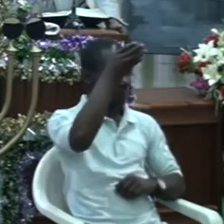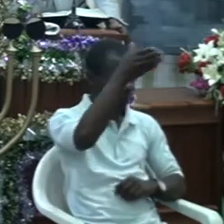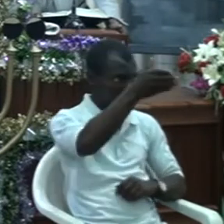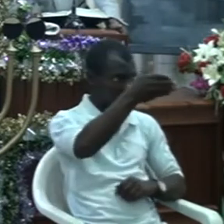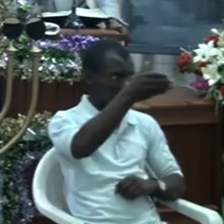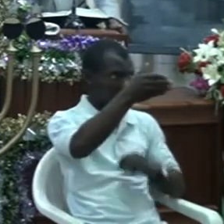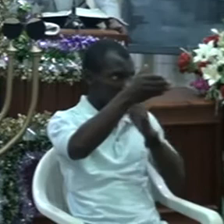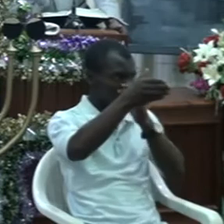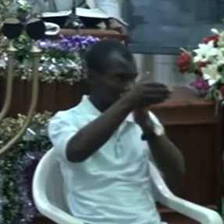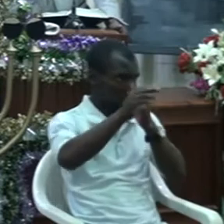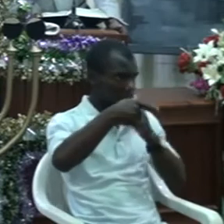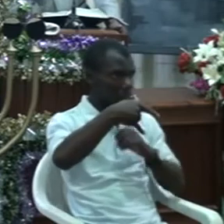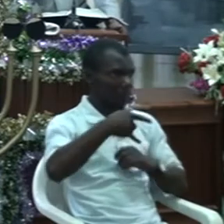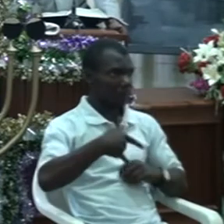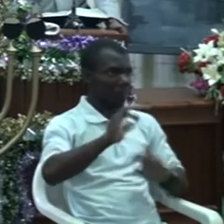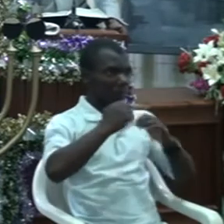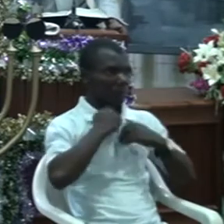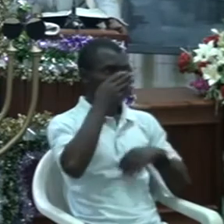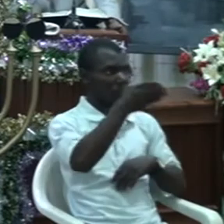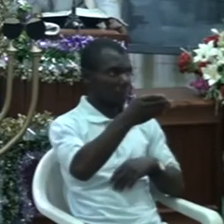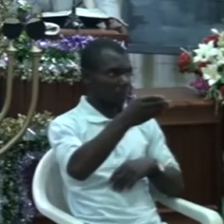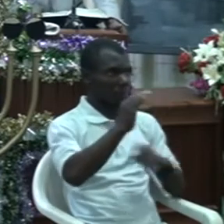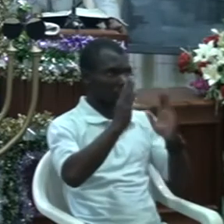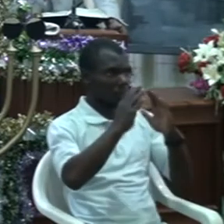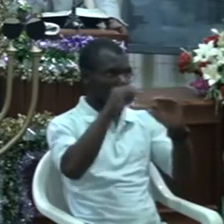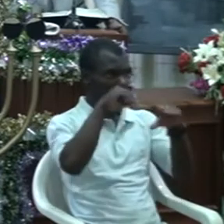journée nous serons à réunion de prière dans le tabernacle.